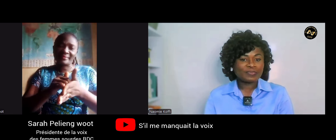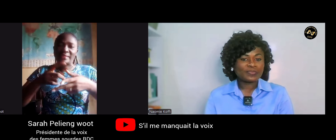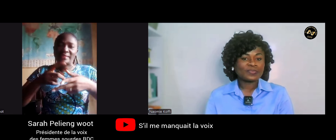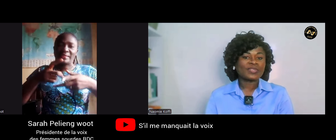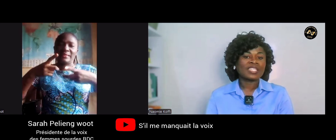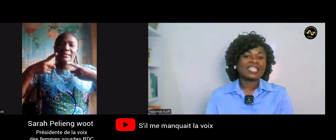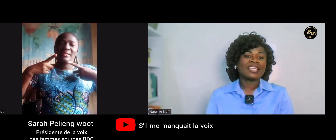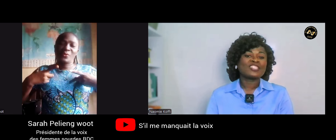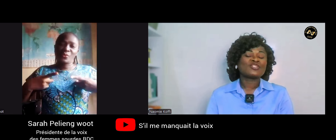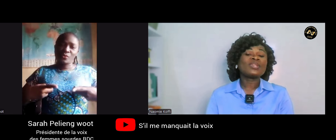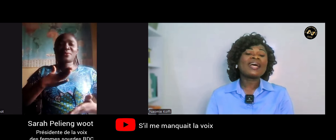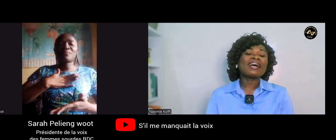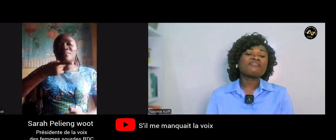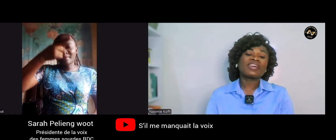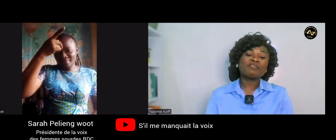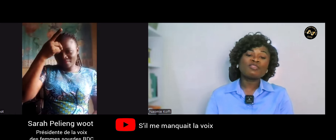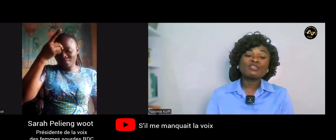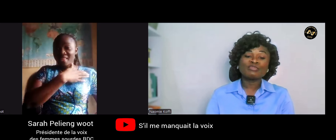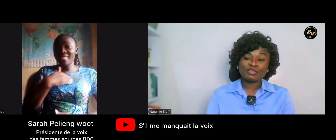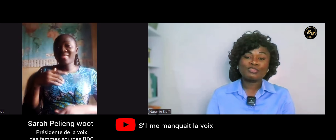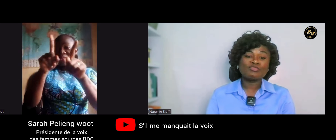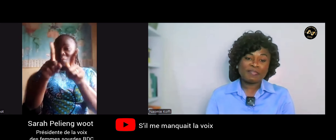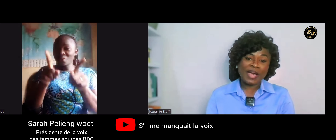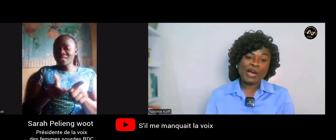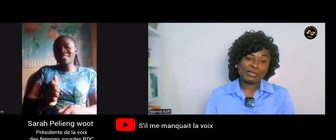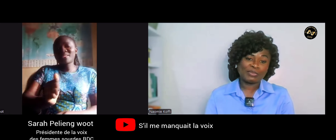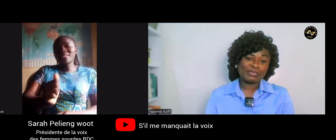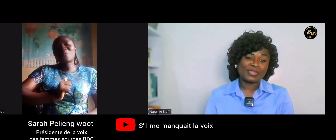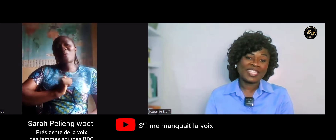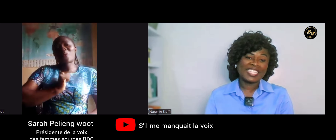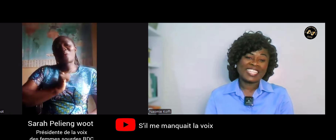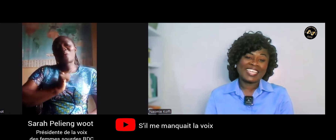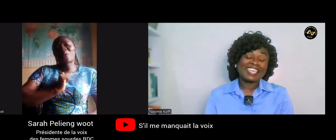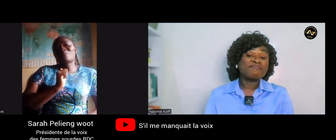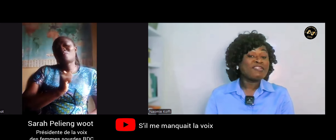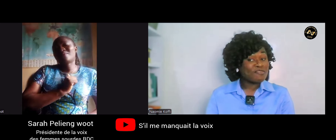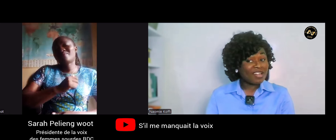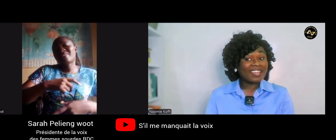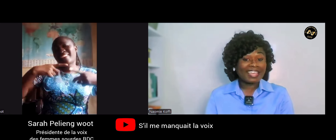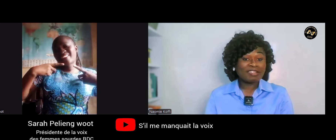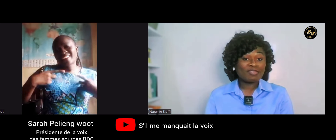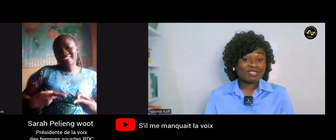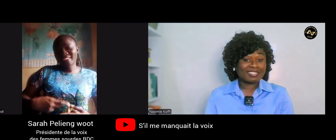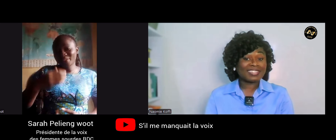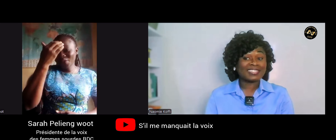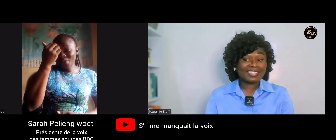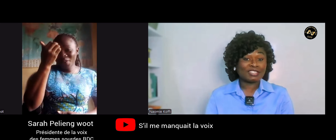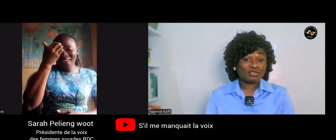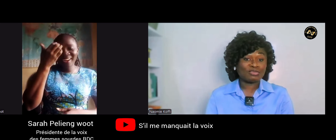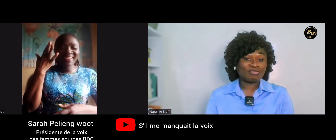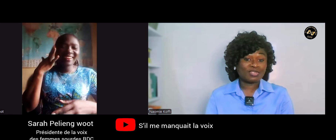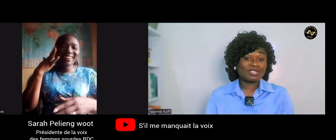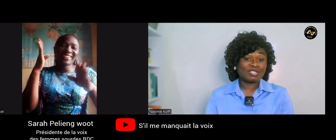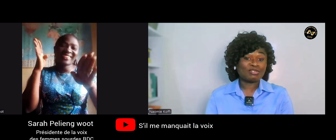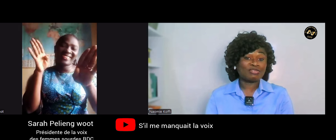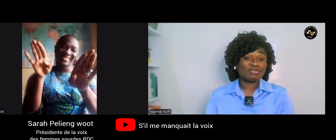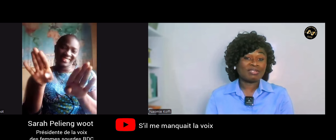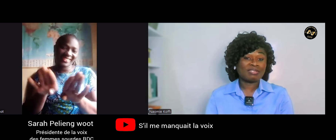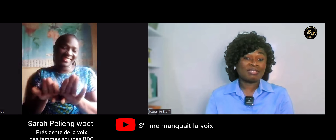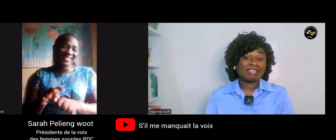sourde. Cela a vraiment déçu mes parents. Mais moi également, j'étais déçue.